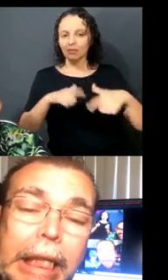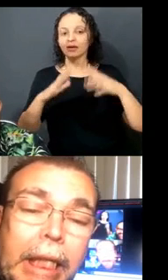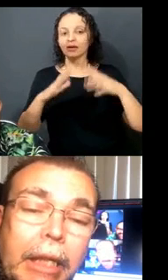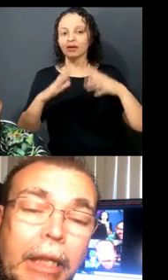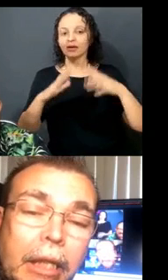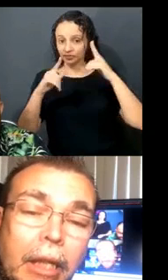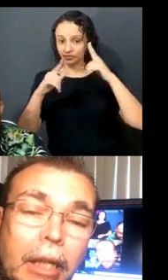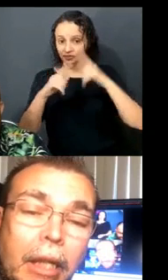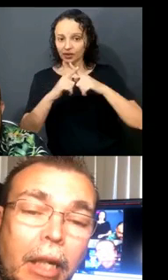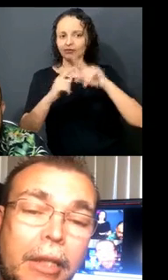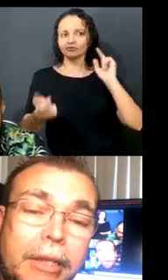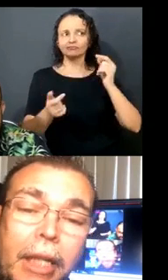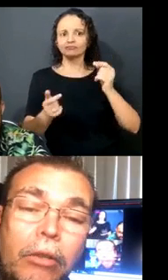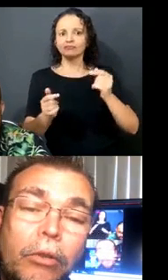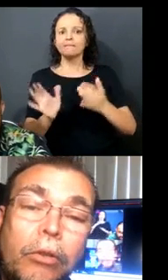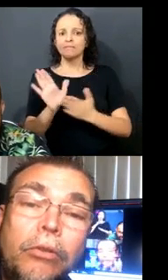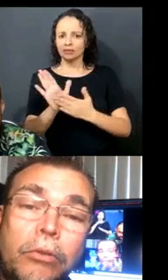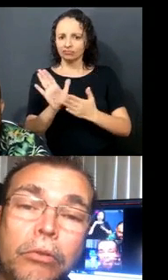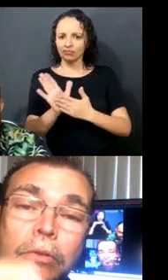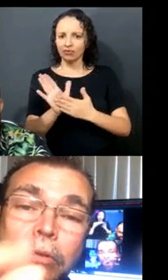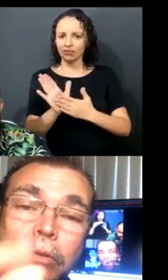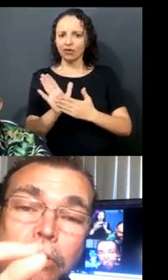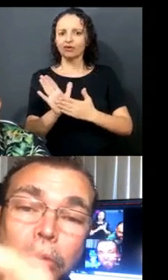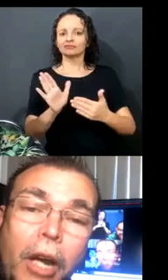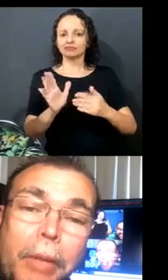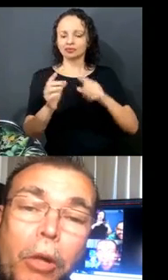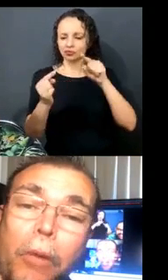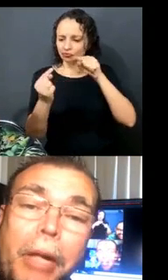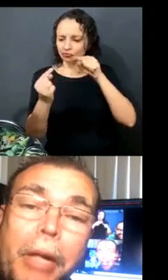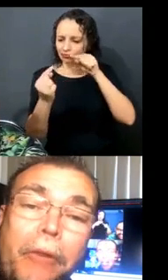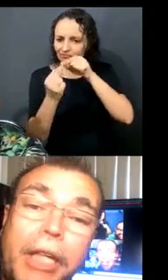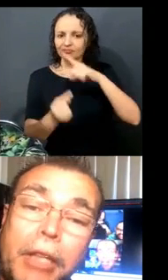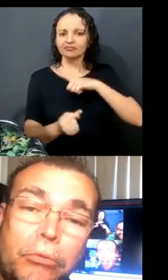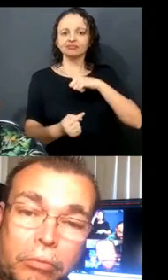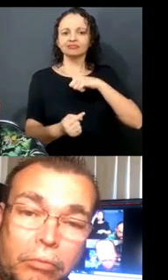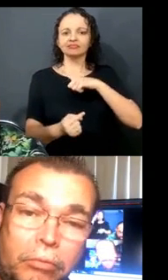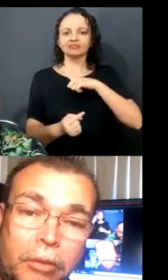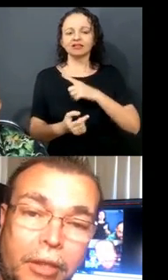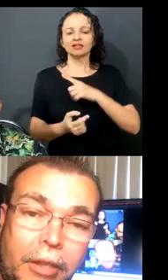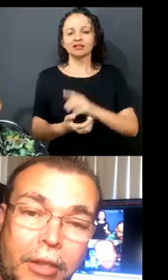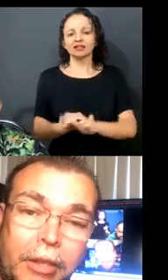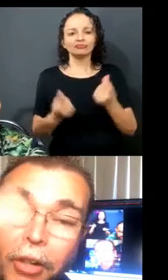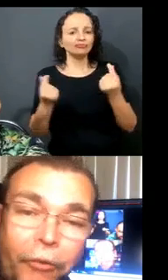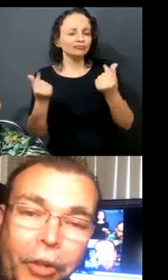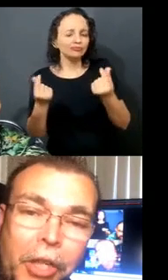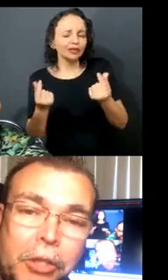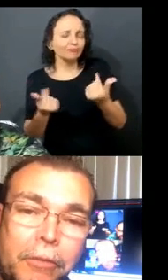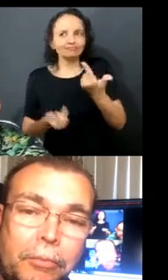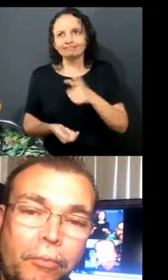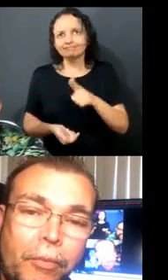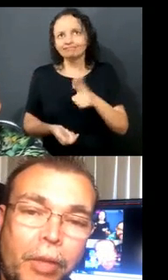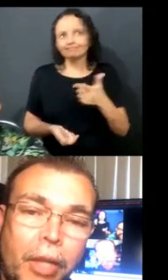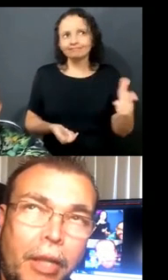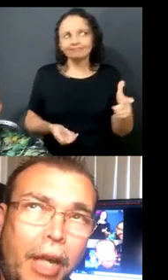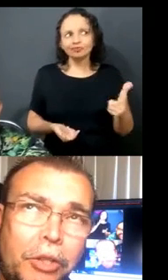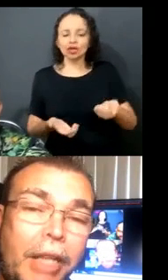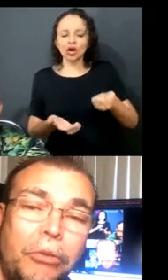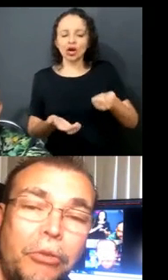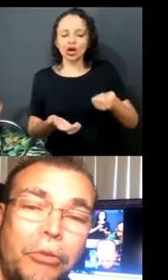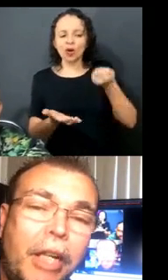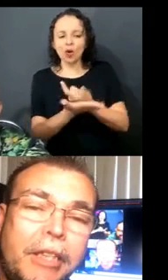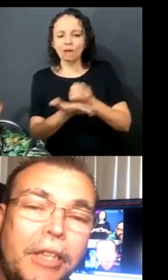também trabalham. Sim. E um tostão para comprar folheto. Então, o que eu